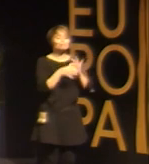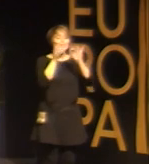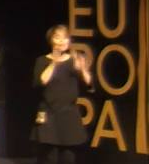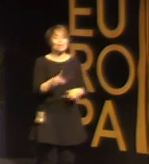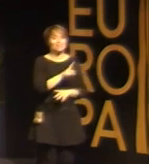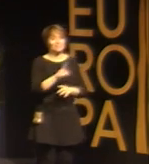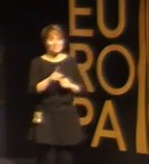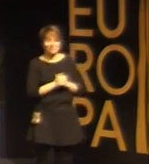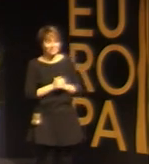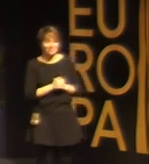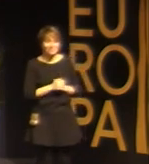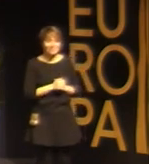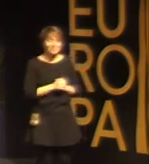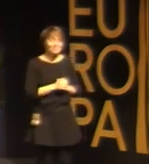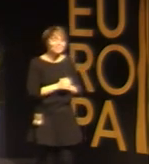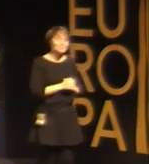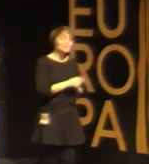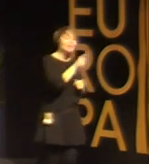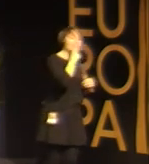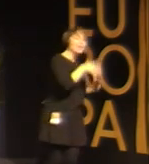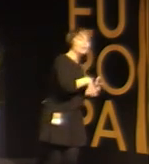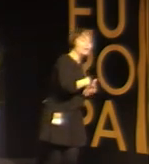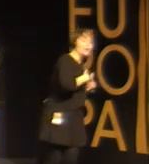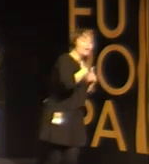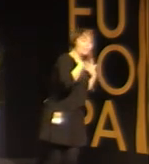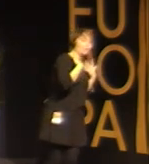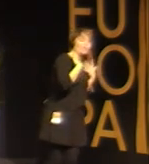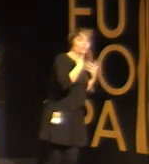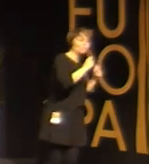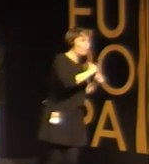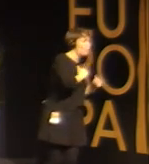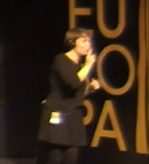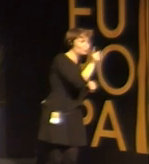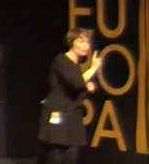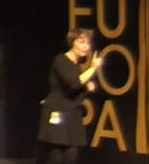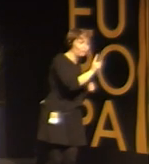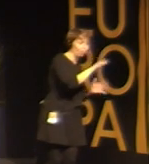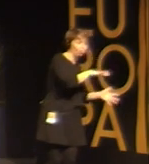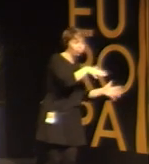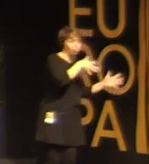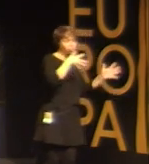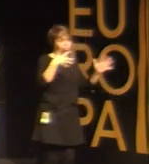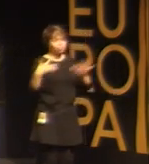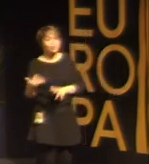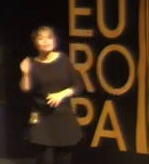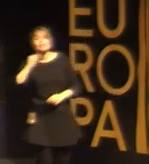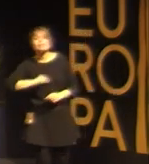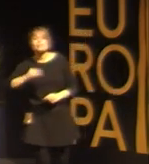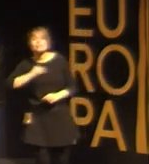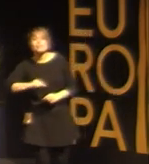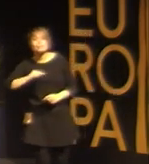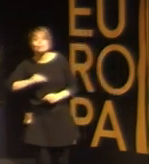el anclaje de una emoción inoportuna se convierte en sentimiento